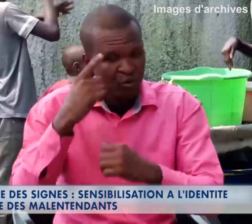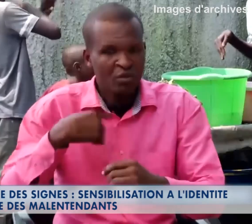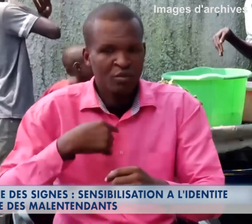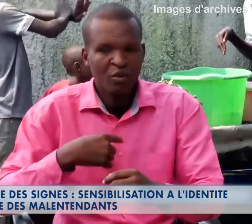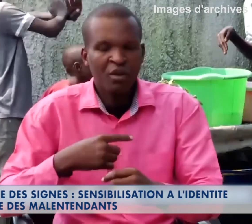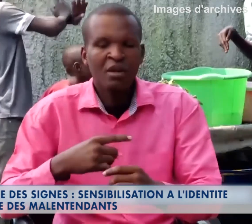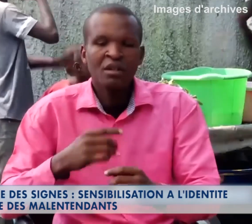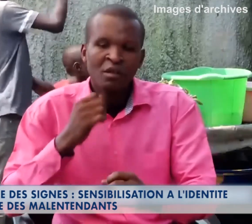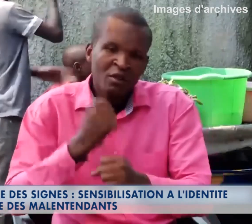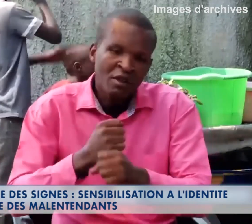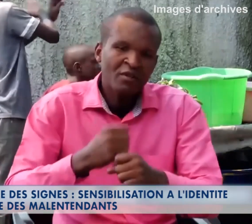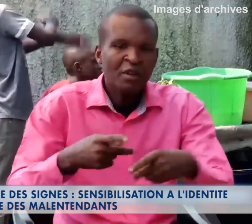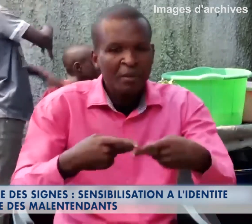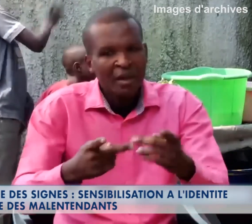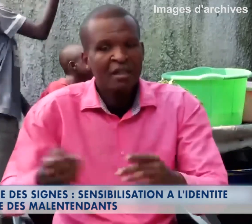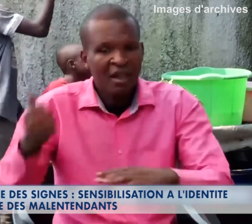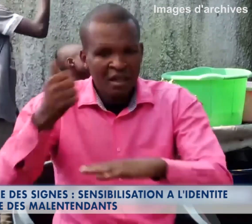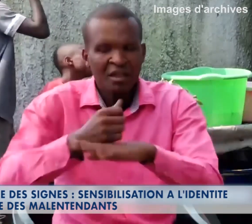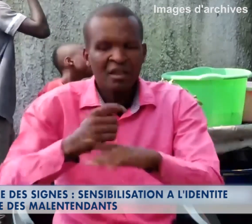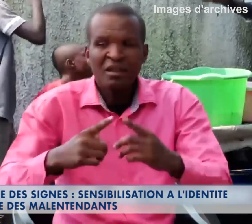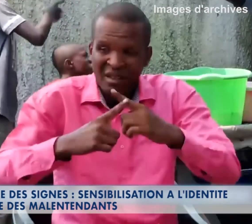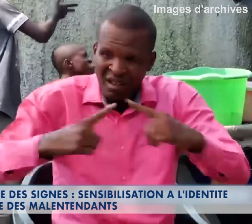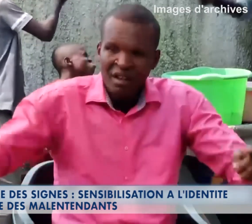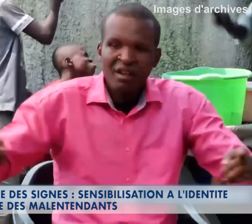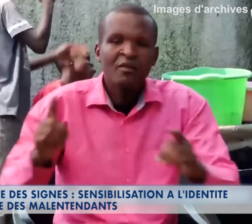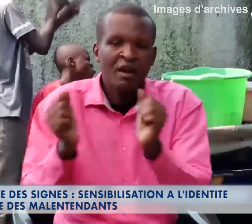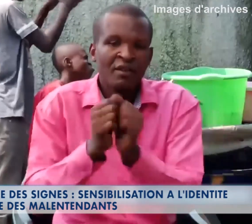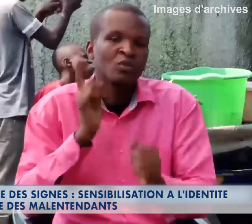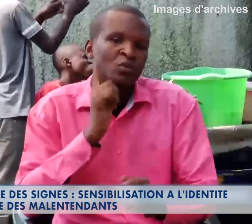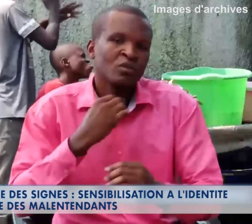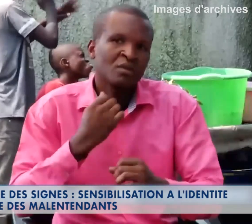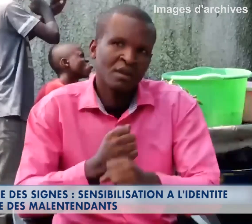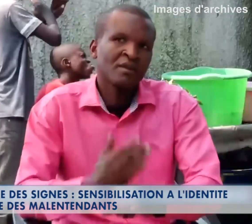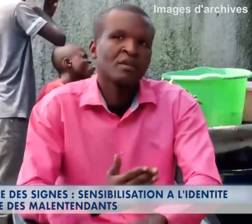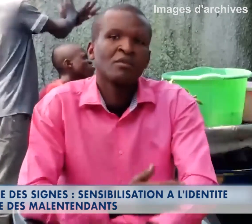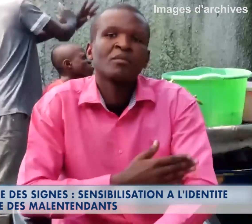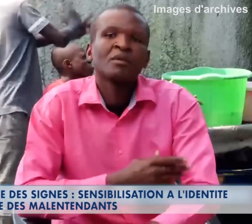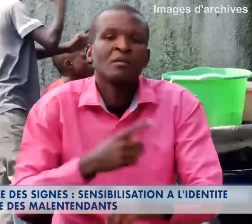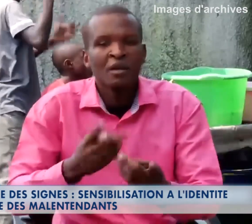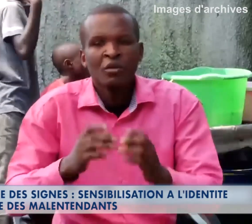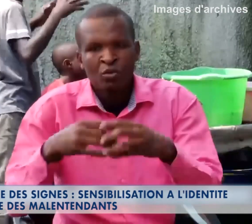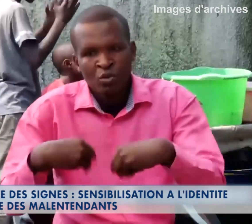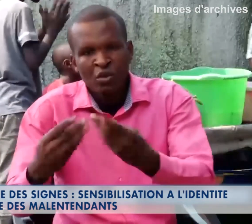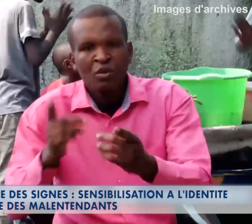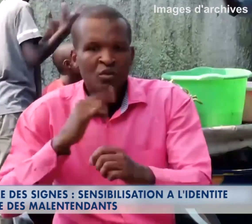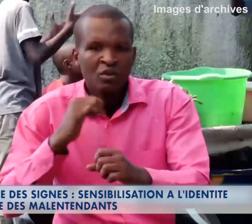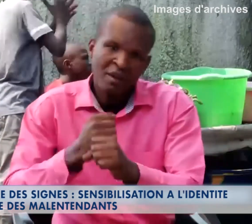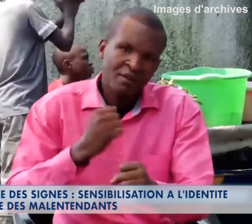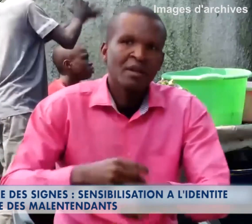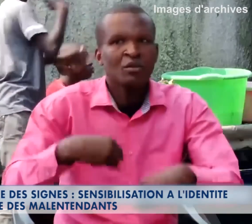nous sommes en train de pouvoir chercher même de l'aide pour que nous puissions avoir vraiment l'atelier dans de bonnes conditions pour que le sourd puisse évoluer